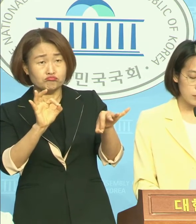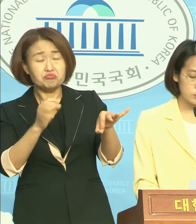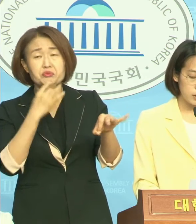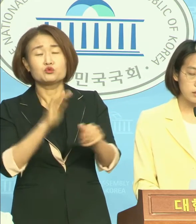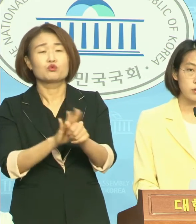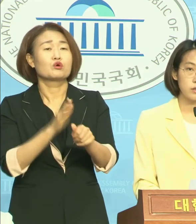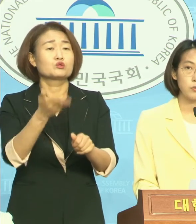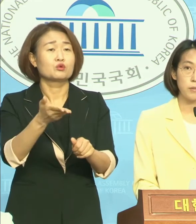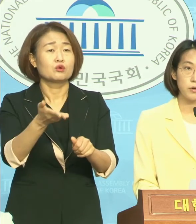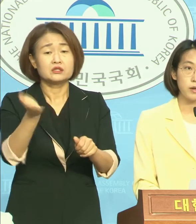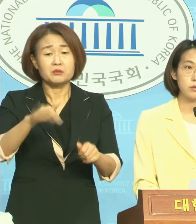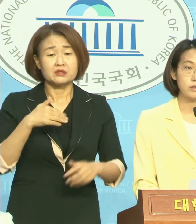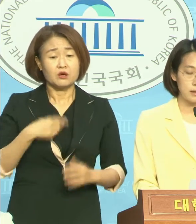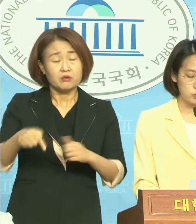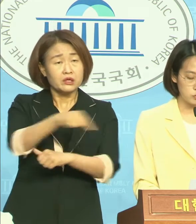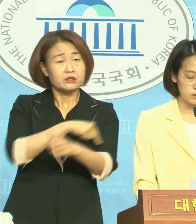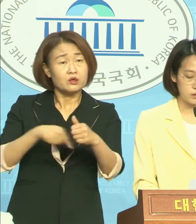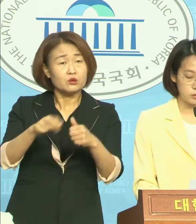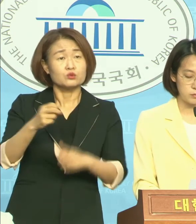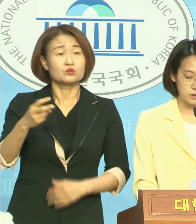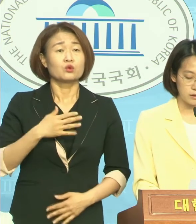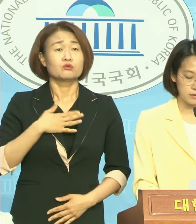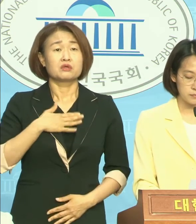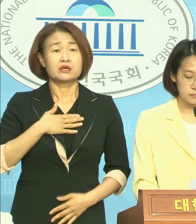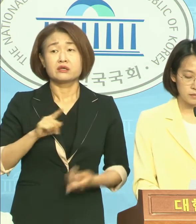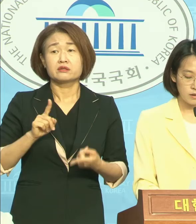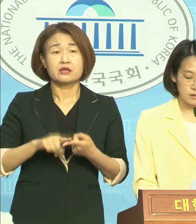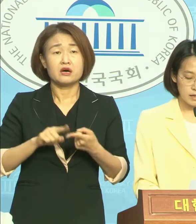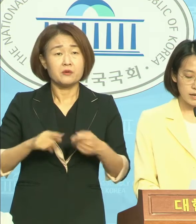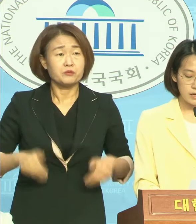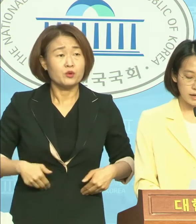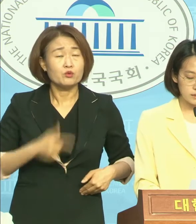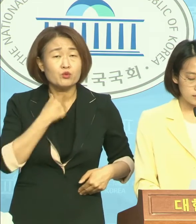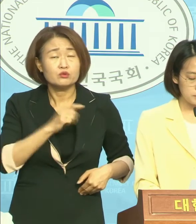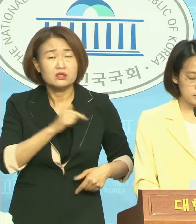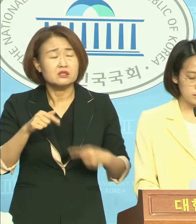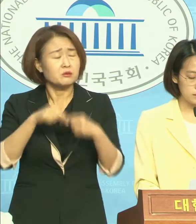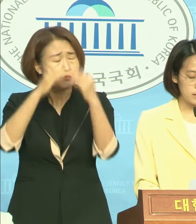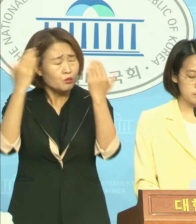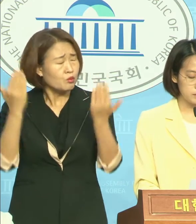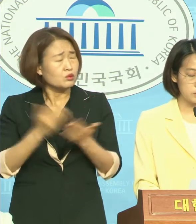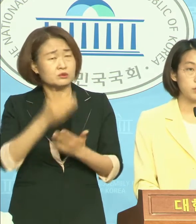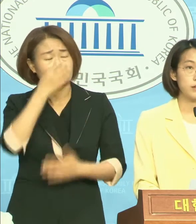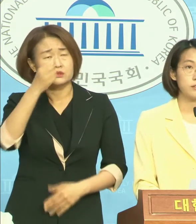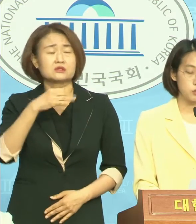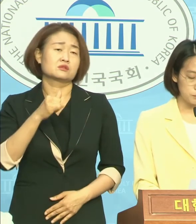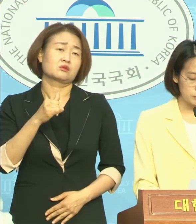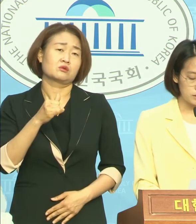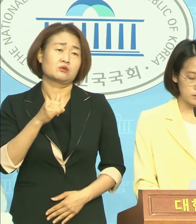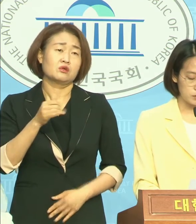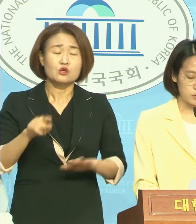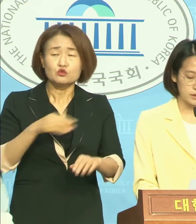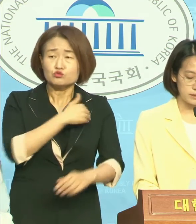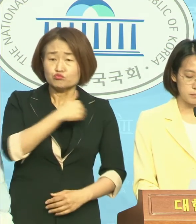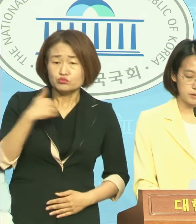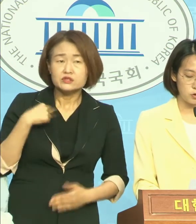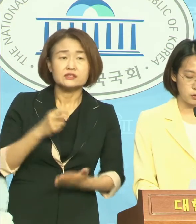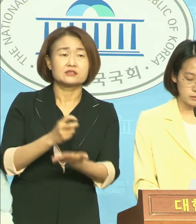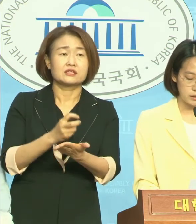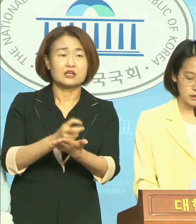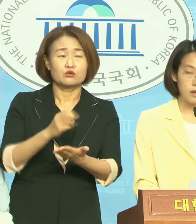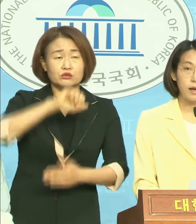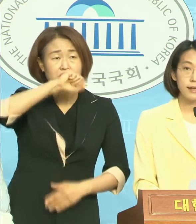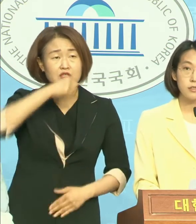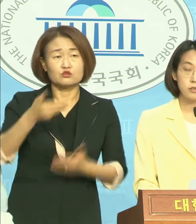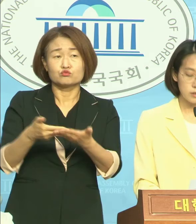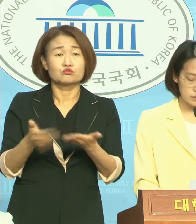사회적 환경은 외면해 온 잘못된 제도 입니다 장애를 가진 시민들의 삶을 지원할 충분한 제도와 예산 배정